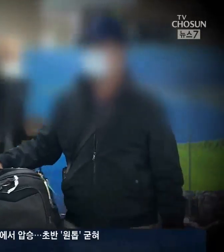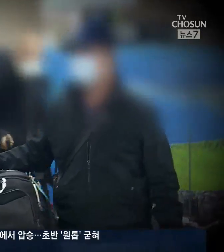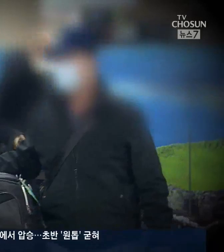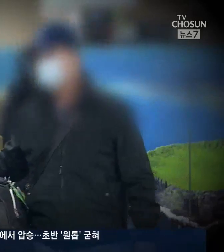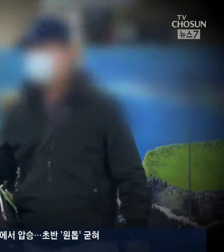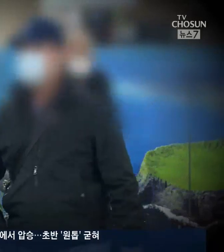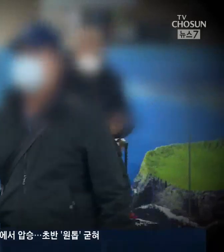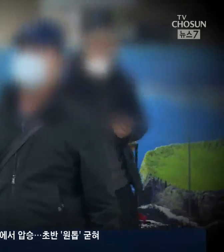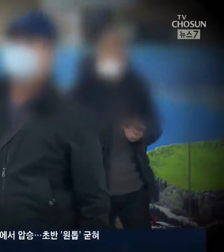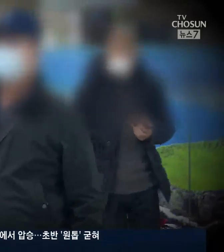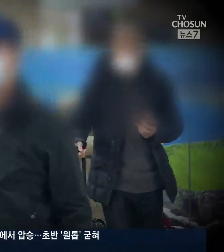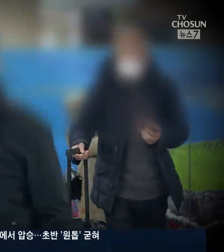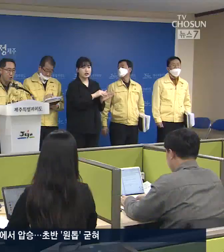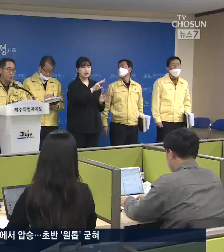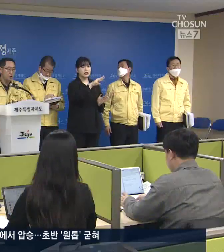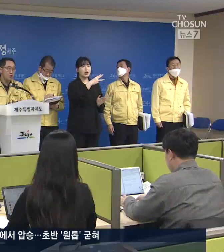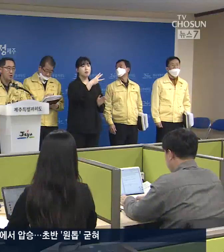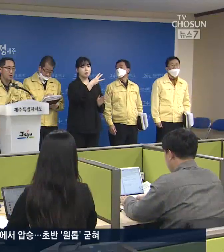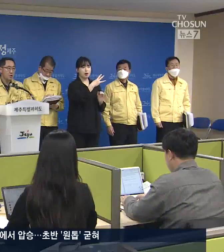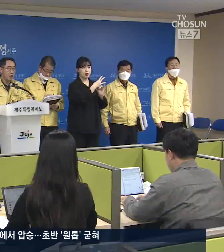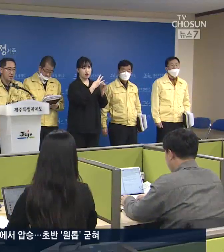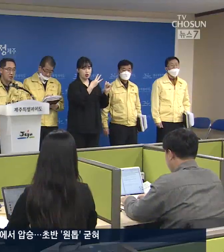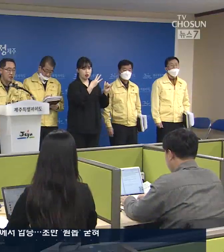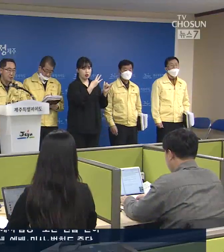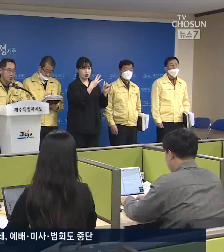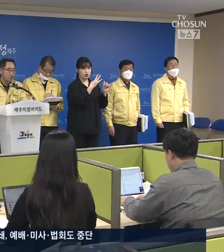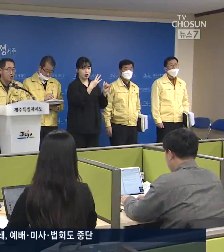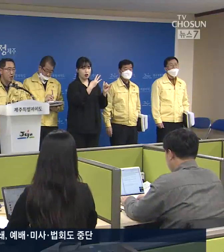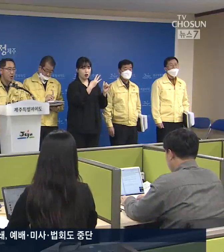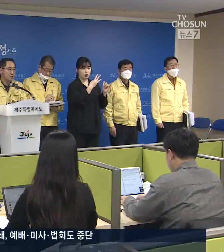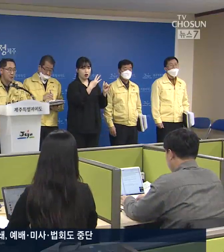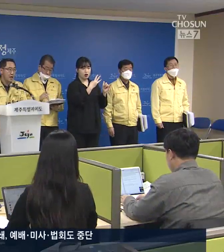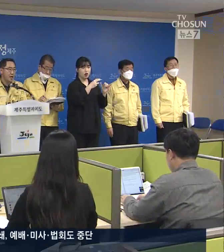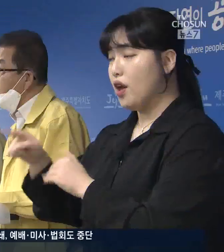77명. 제주서도 한 명이 코로나19 의심